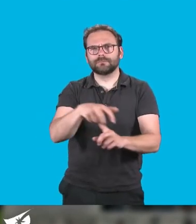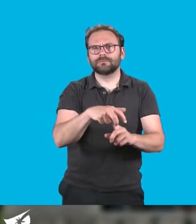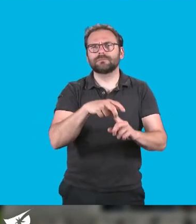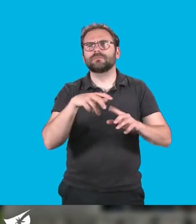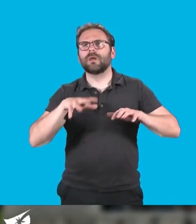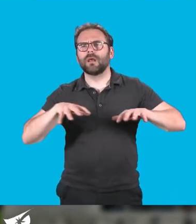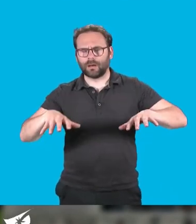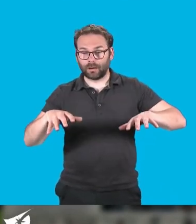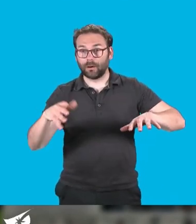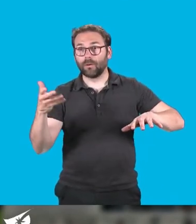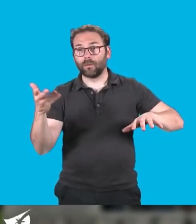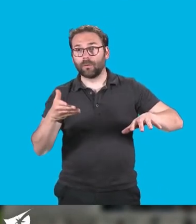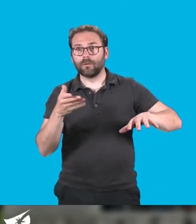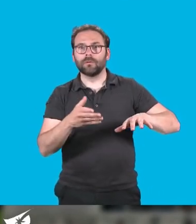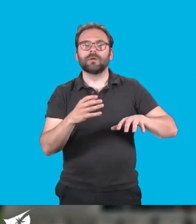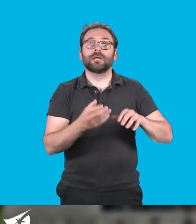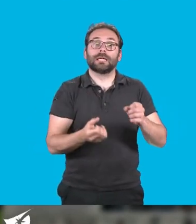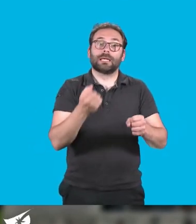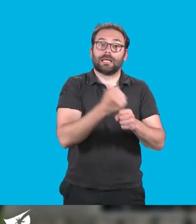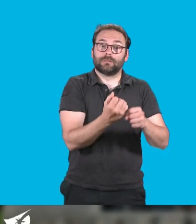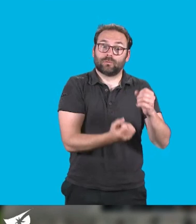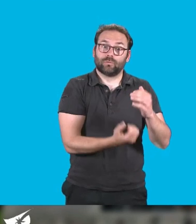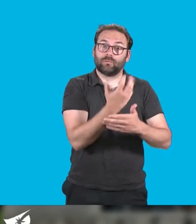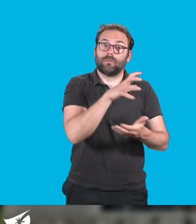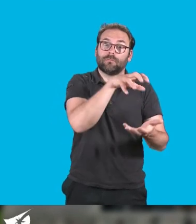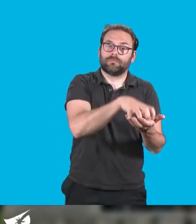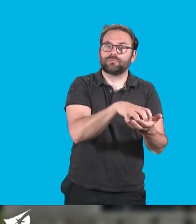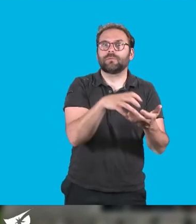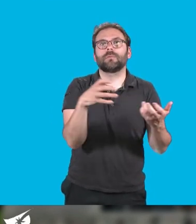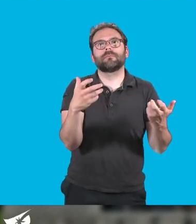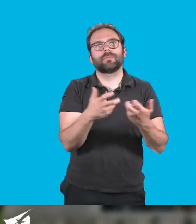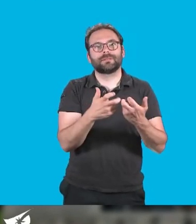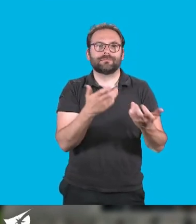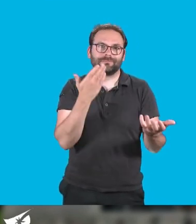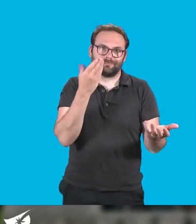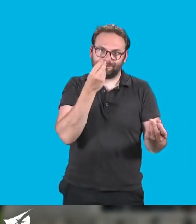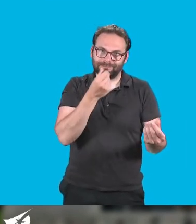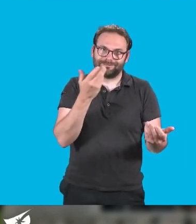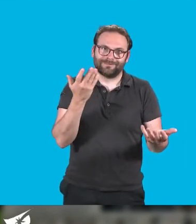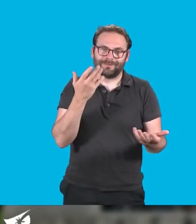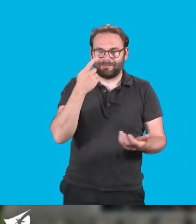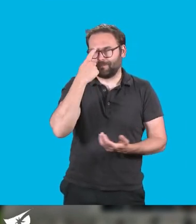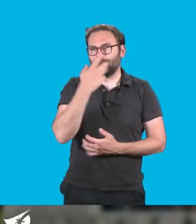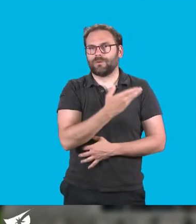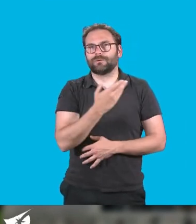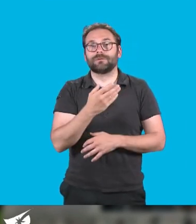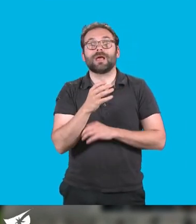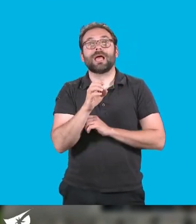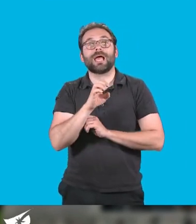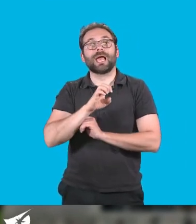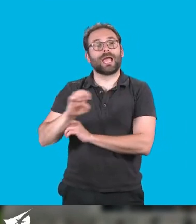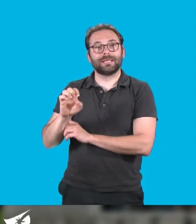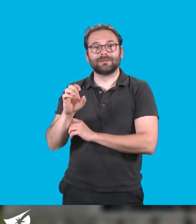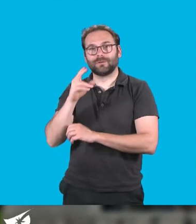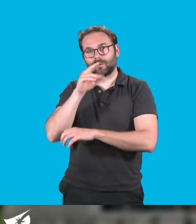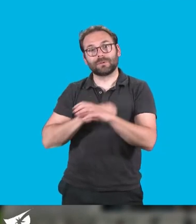ouvrages, qu'il s'agisse de la création de nouveaux ouvrages. On peut penser bien évidemment à celui qui se situe à l'est de notre métropole sur